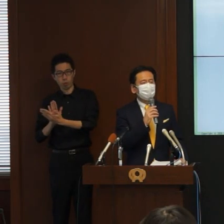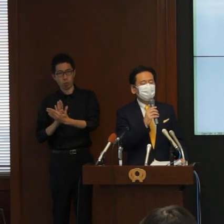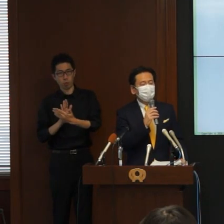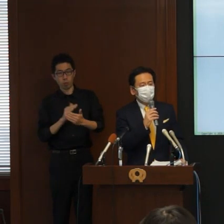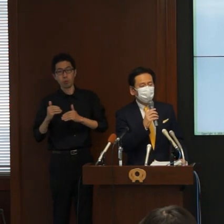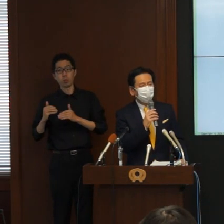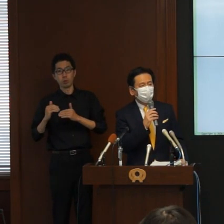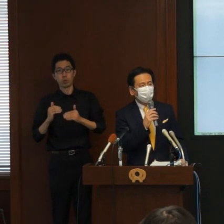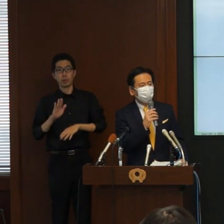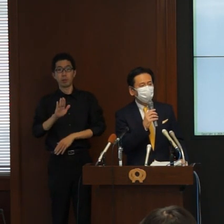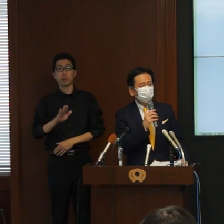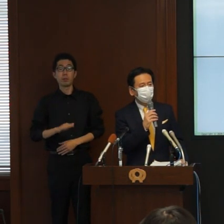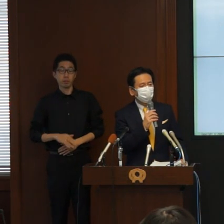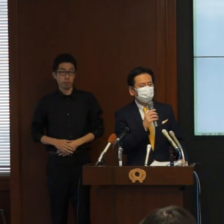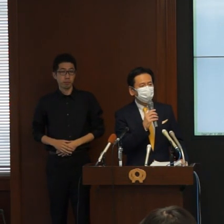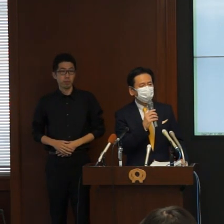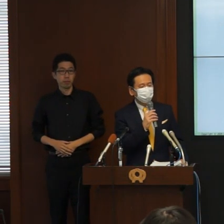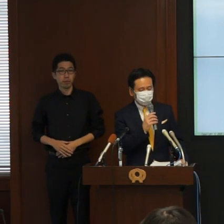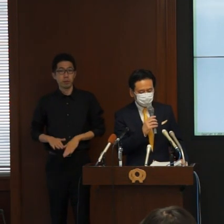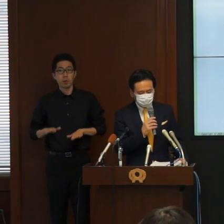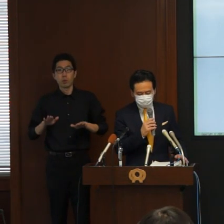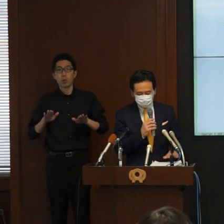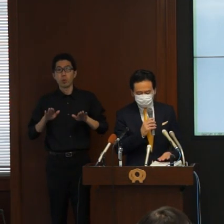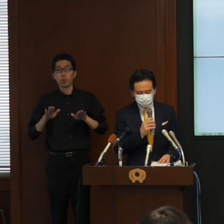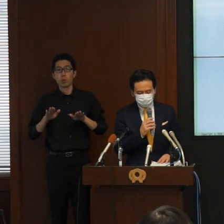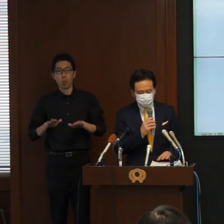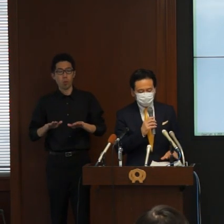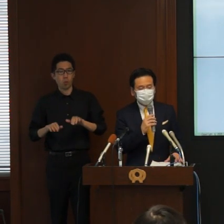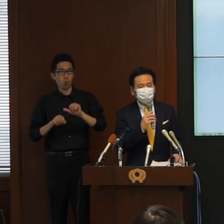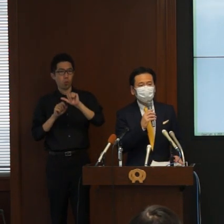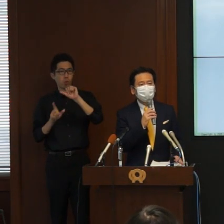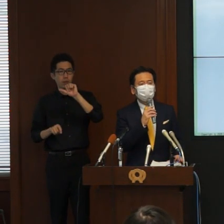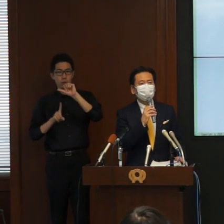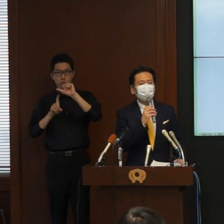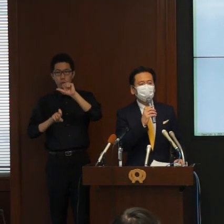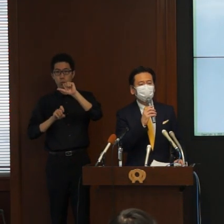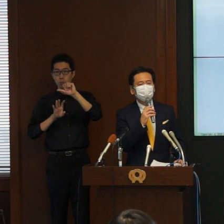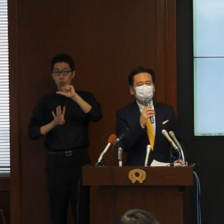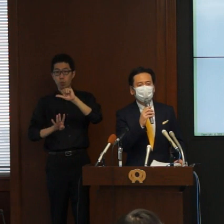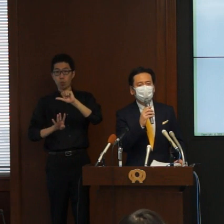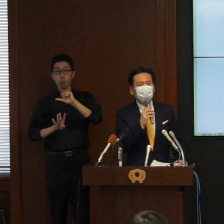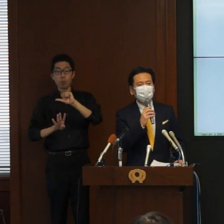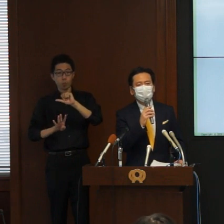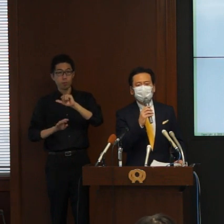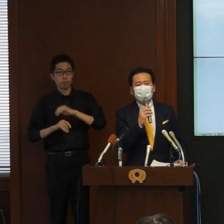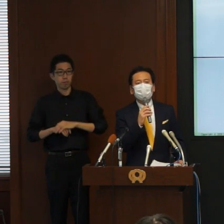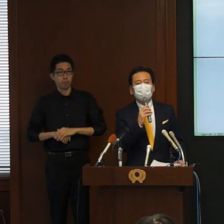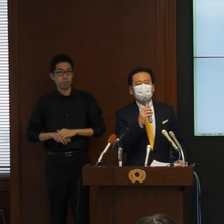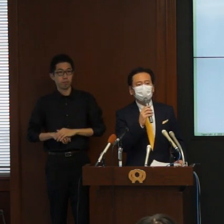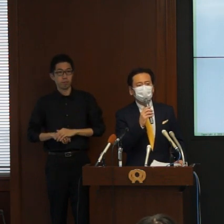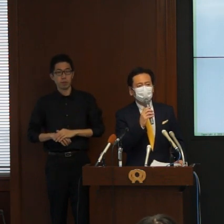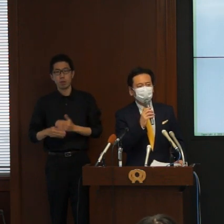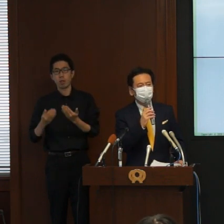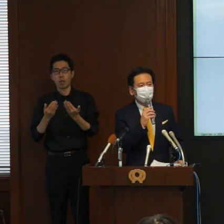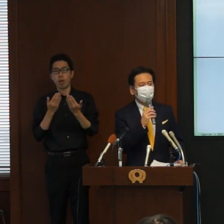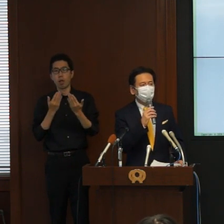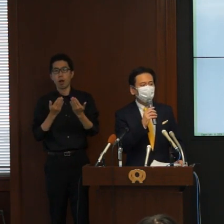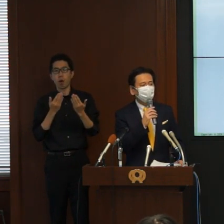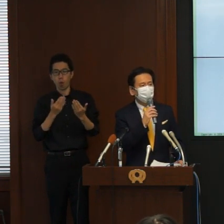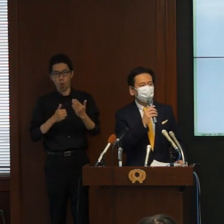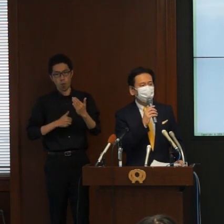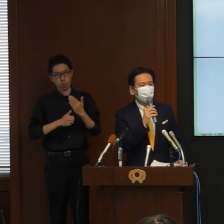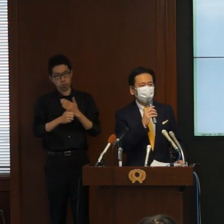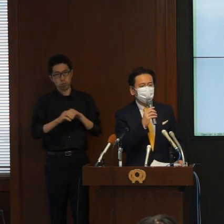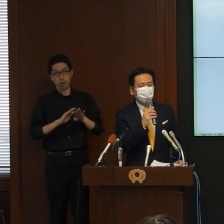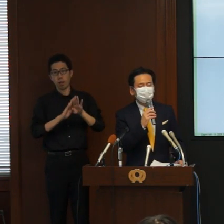ております。今日は5月14日ということで、学校がいよいよ再